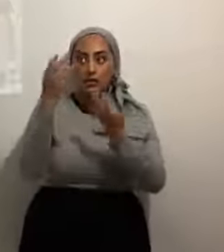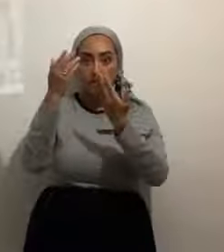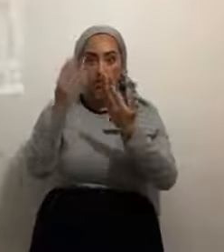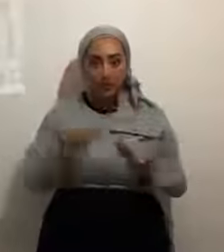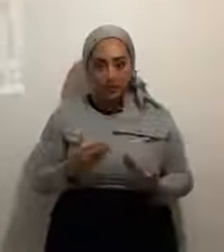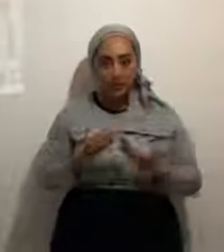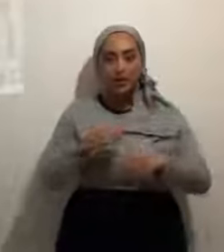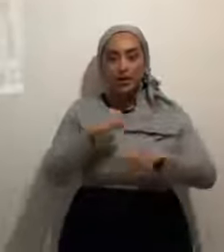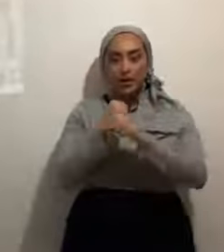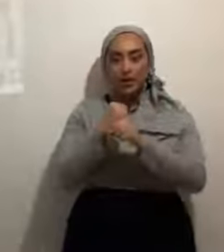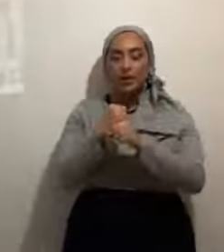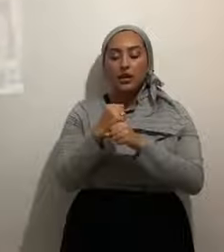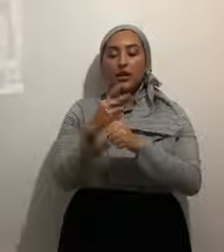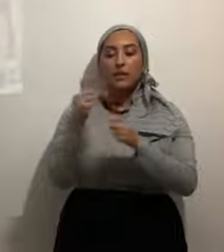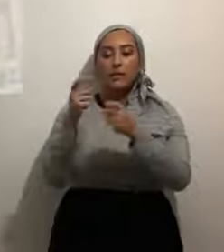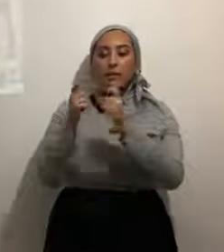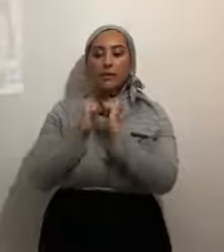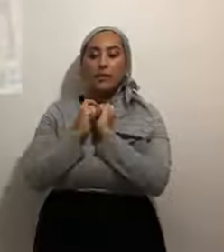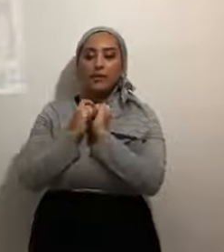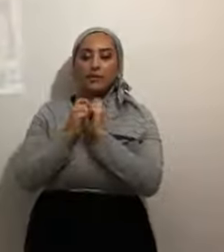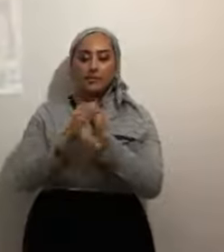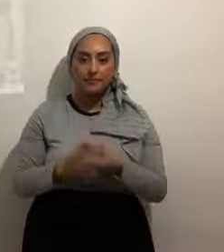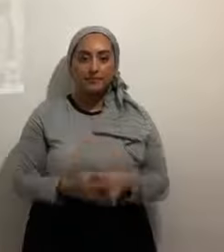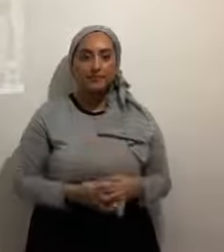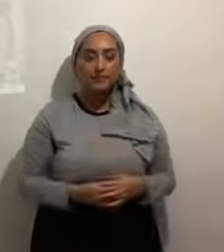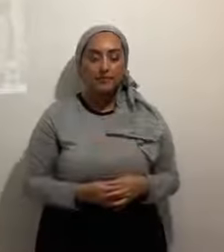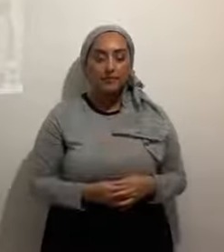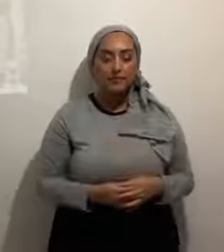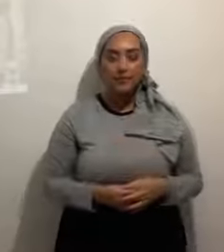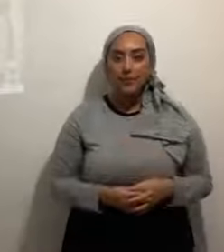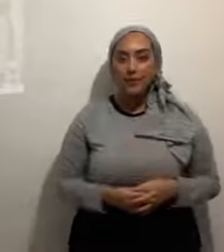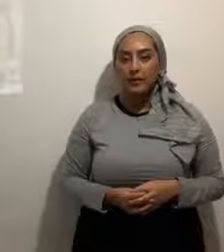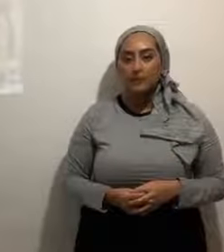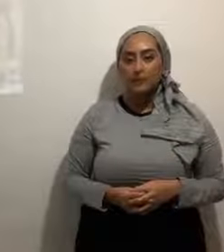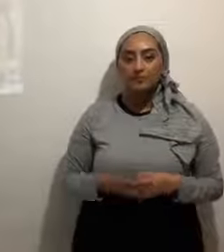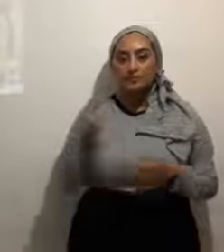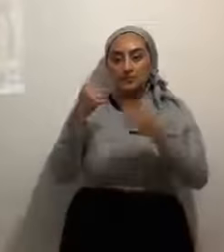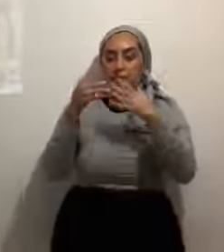y proveedor. O proveedor y protector. O sea, él de todas maneras provee